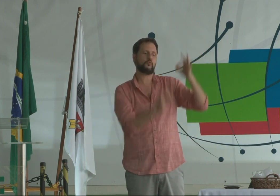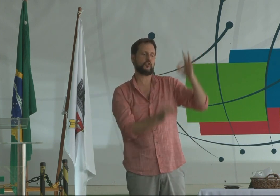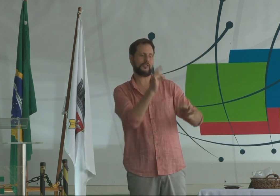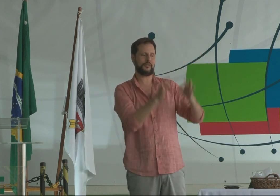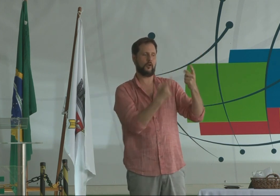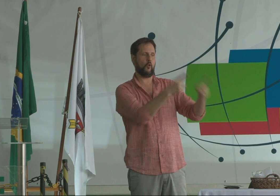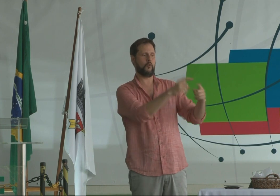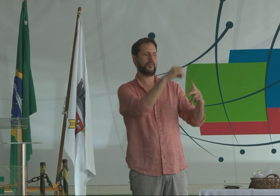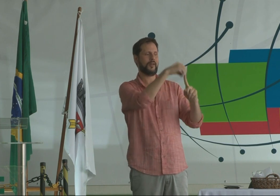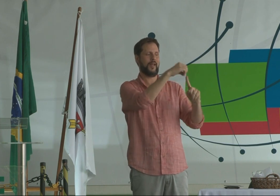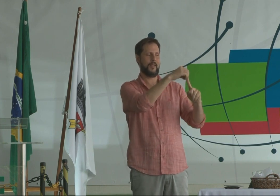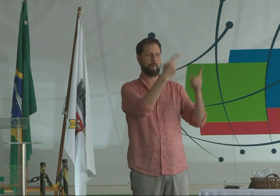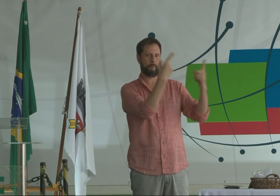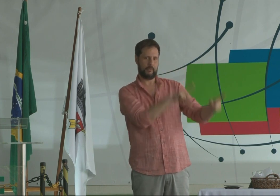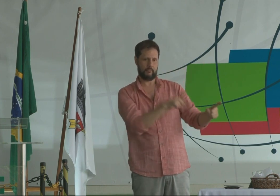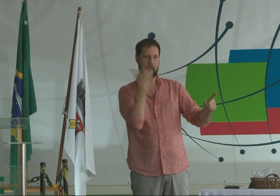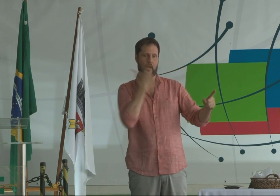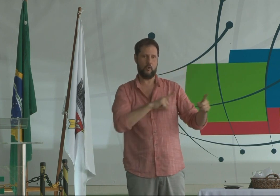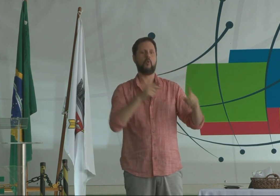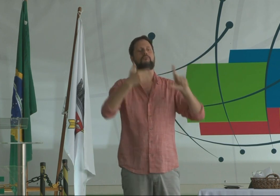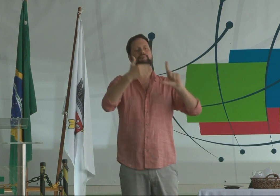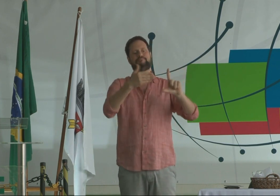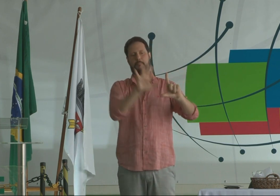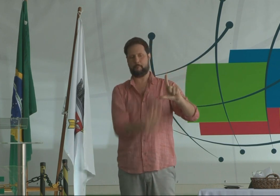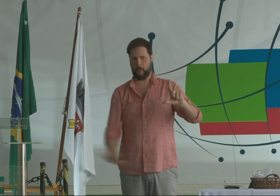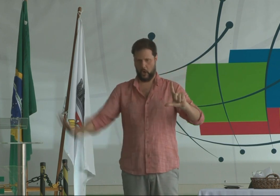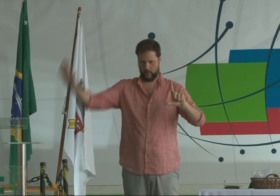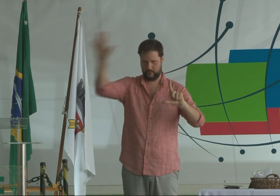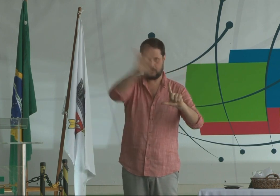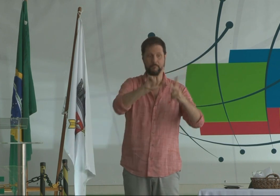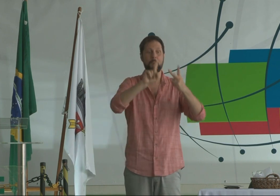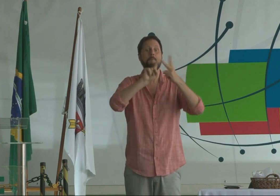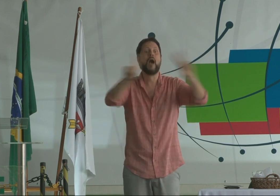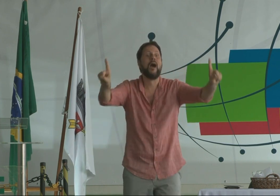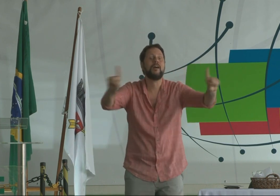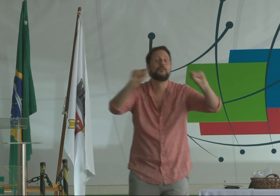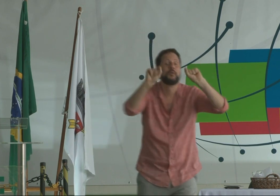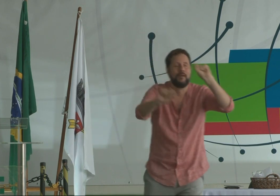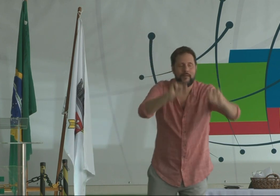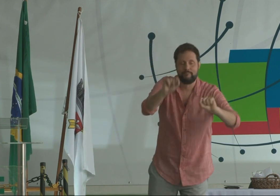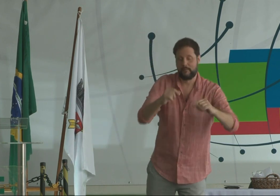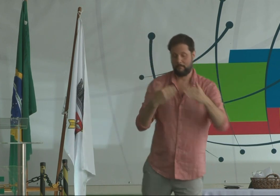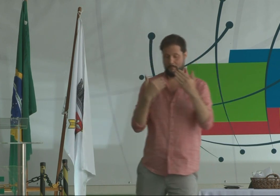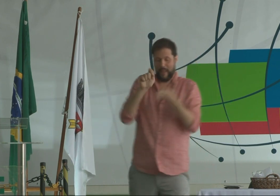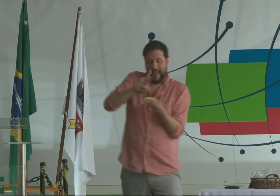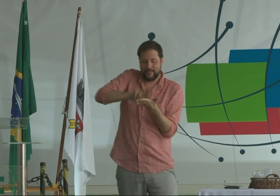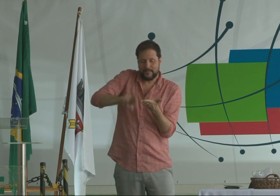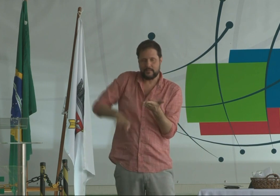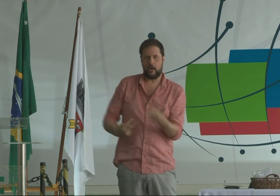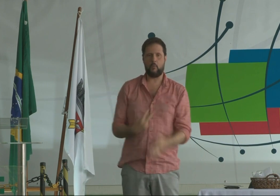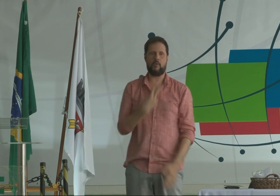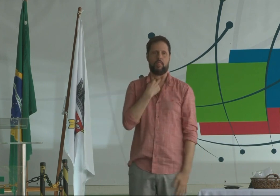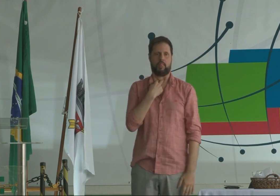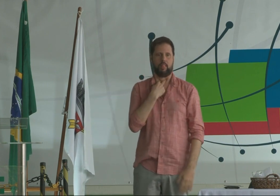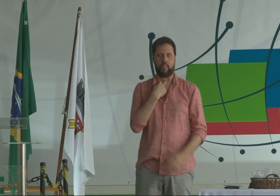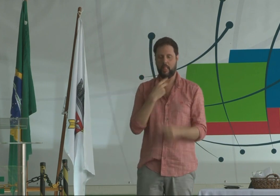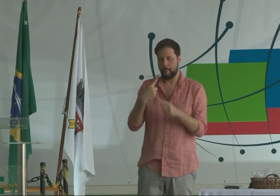Brasil todo, pela primeira vez, a gente tem uma perspectiva de um processo mais justo, que o INEP vai ter uma variação